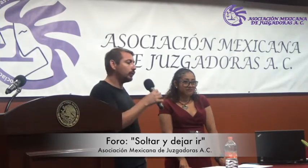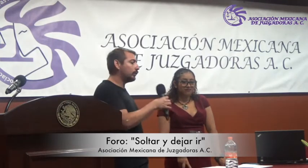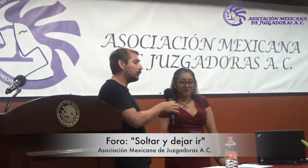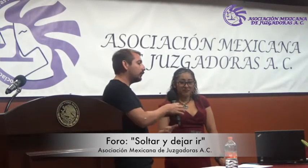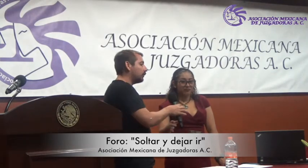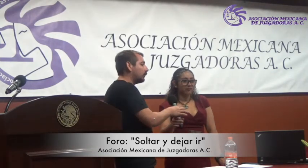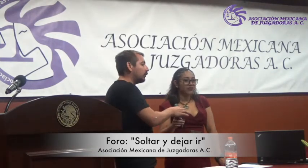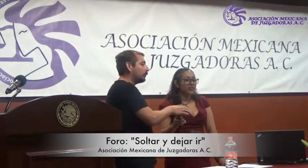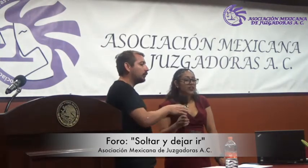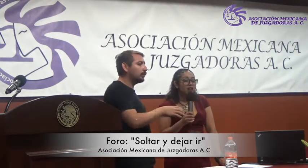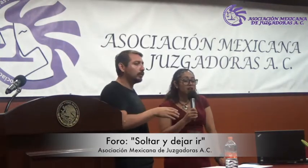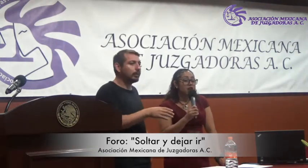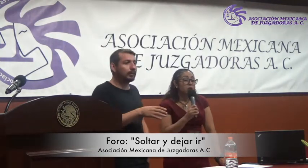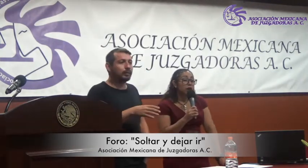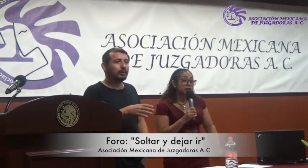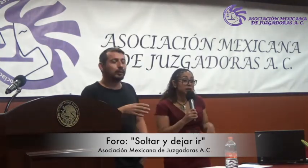mucho.